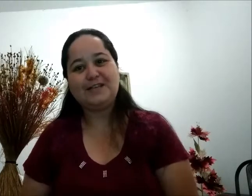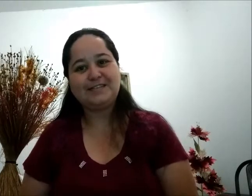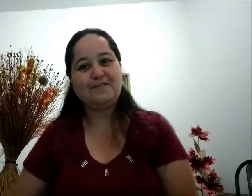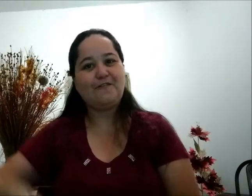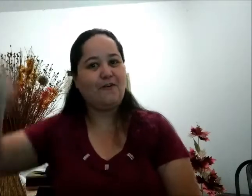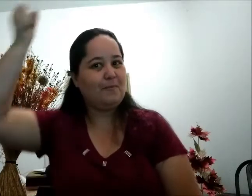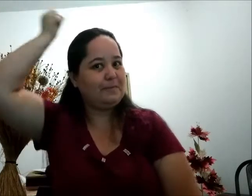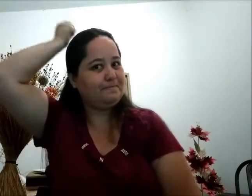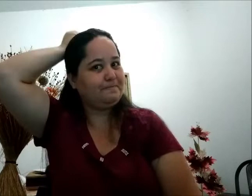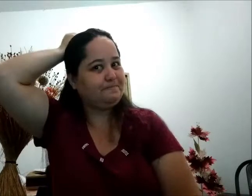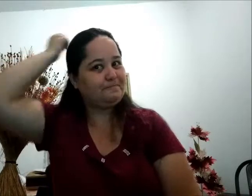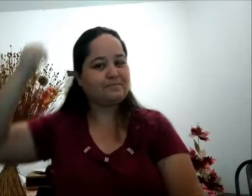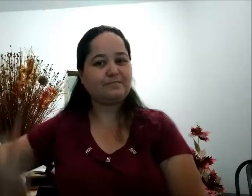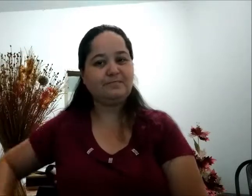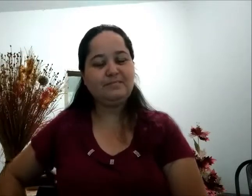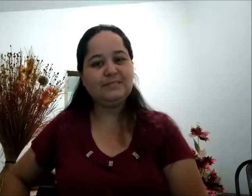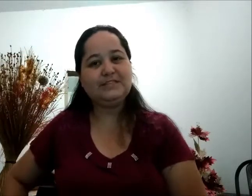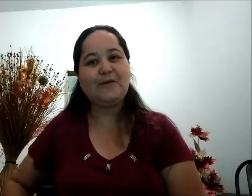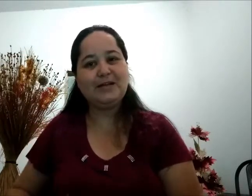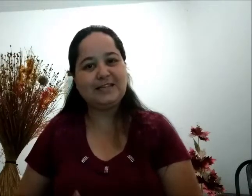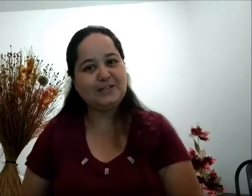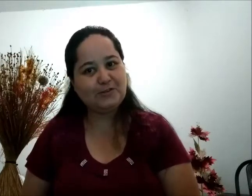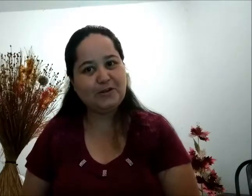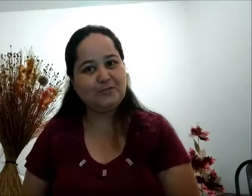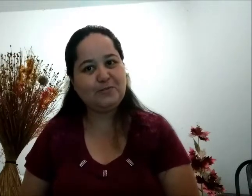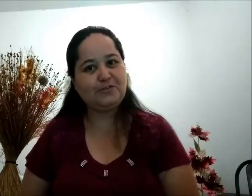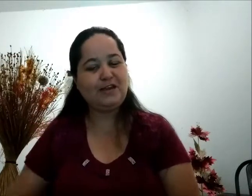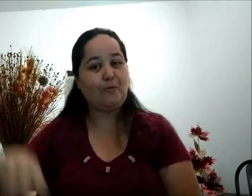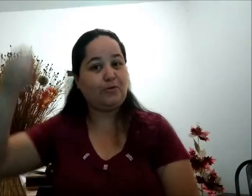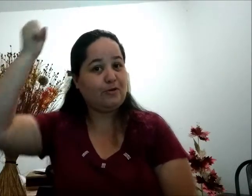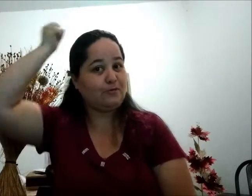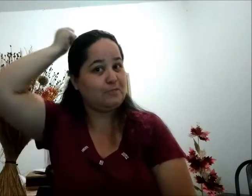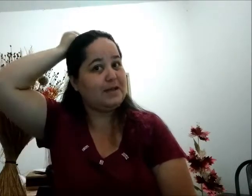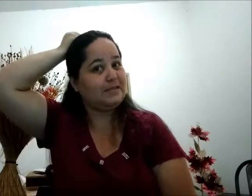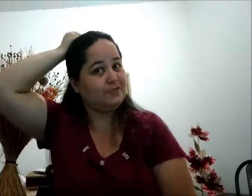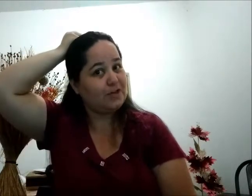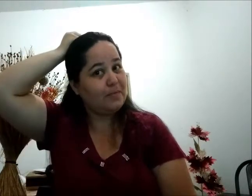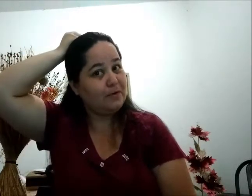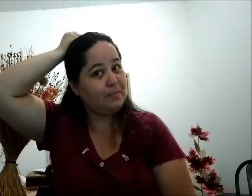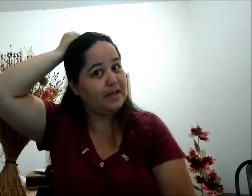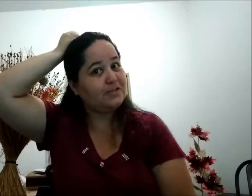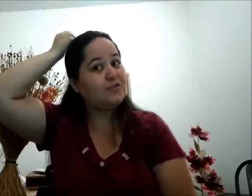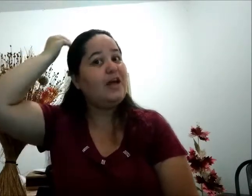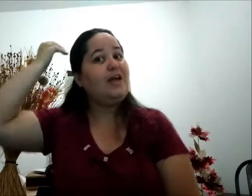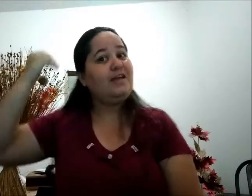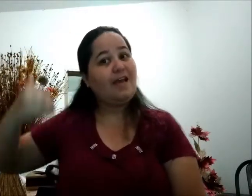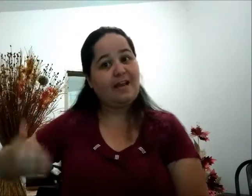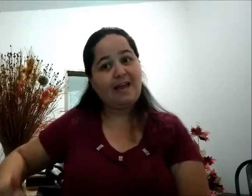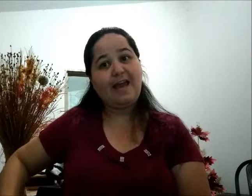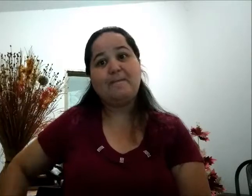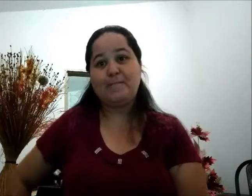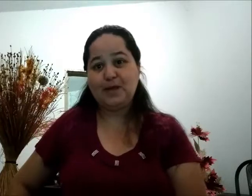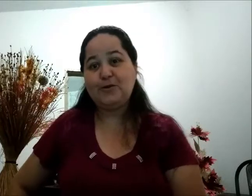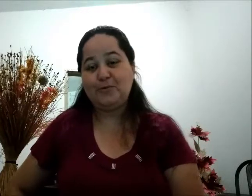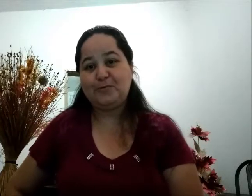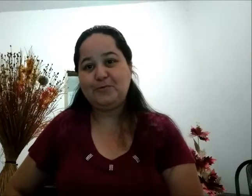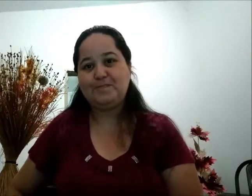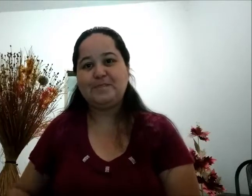dessa forma. Então, essa é a história do meu sinal, porque eu uso bastante o cabelo preso e ele é bem longo.